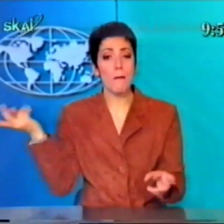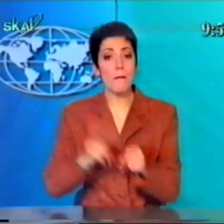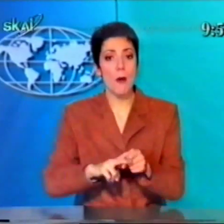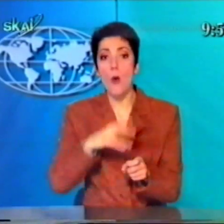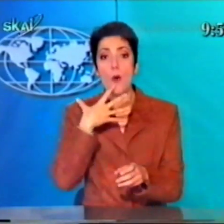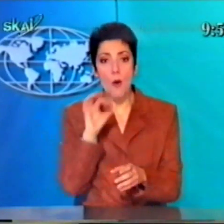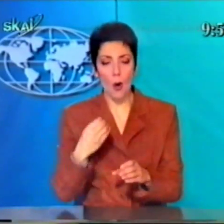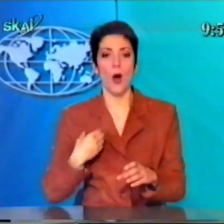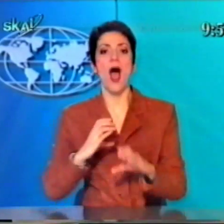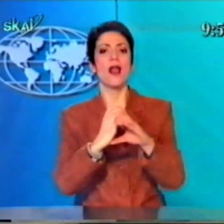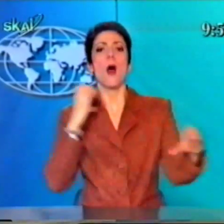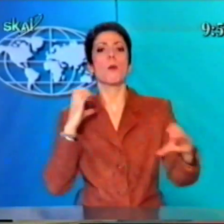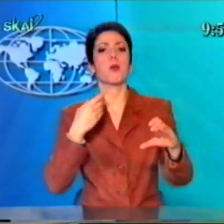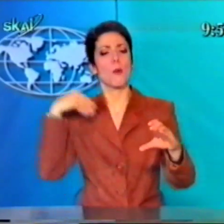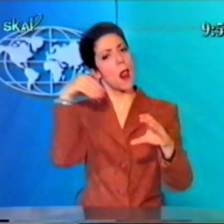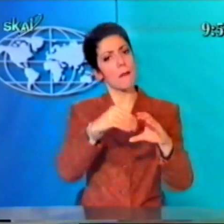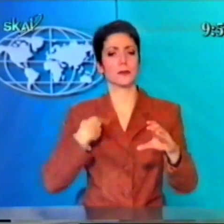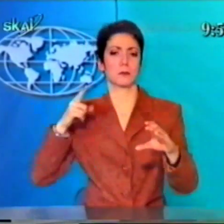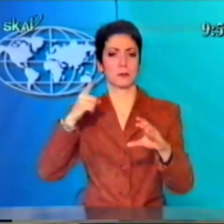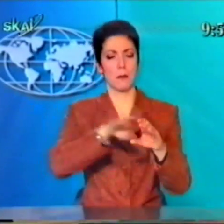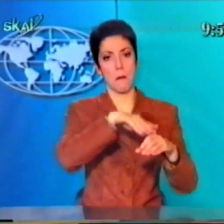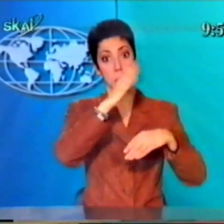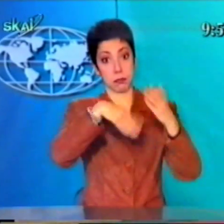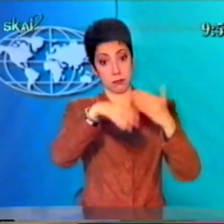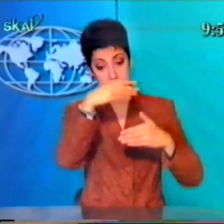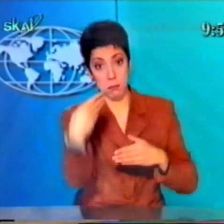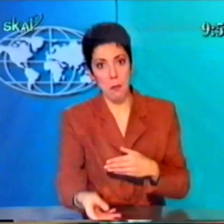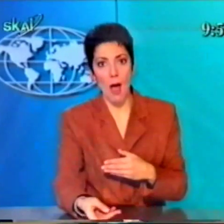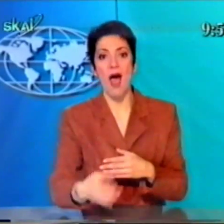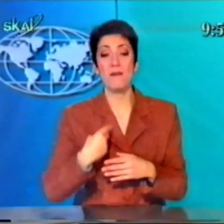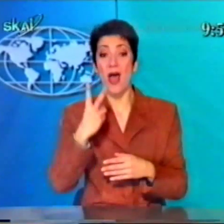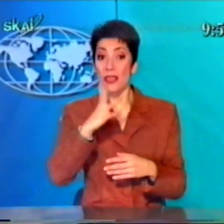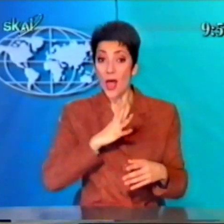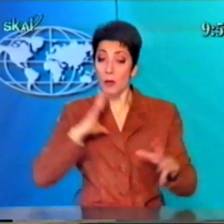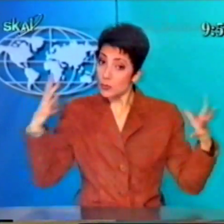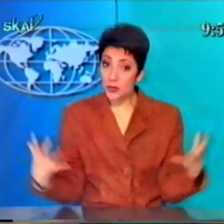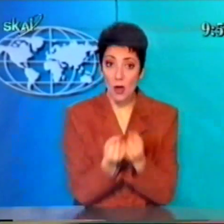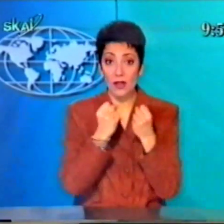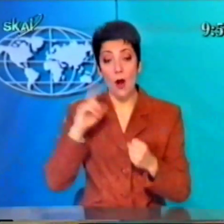State. Μόνο δύο από τους επιβάτες κατάφεραν να σωθούν και οι αρχές κάνουν λόγο για θαύμα.